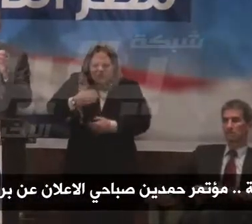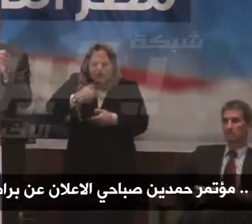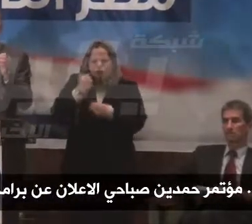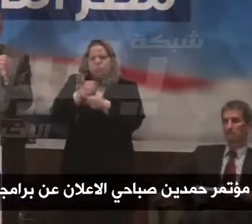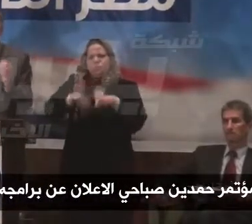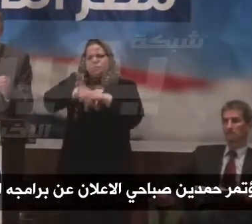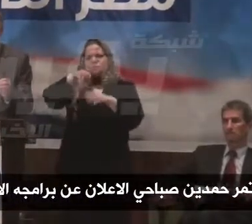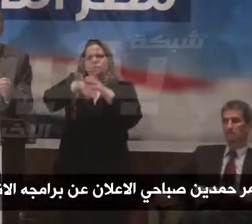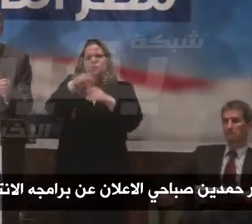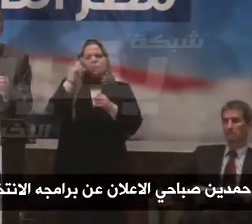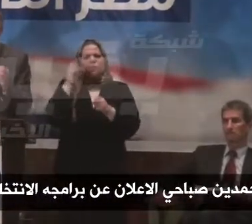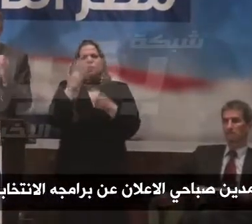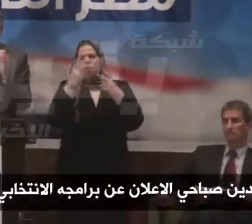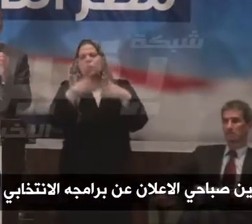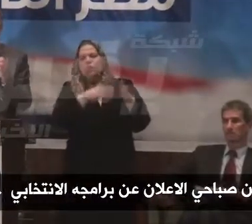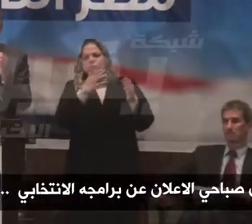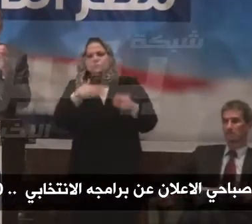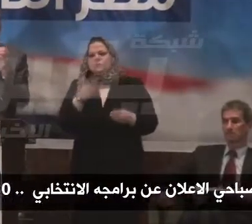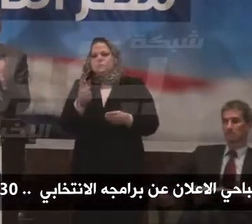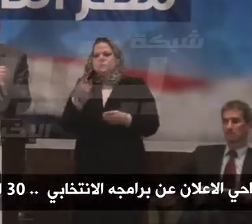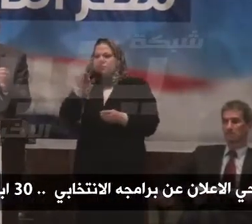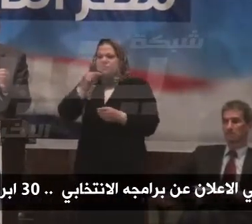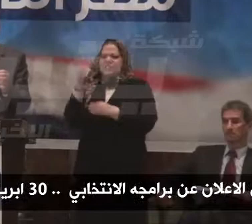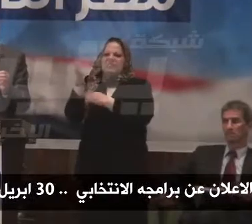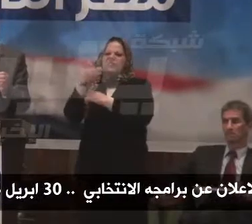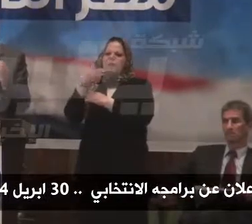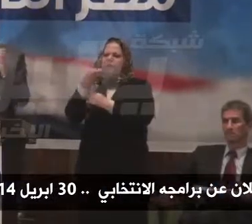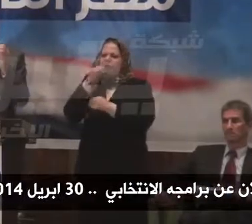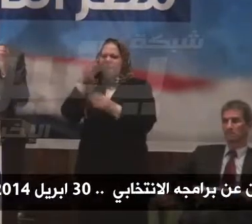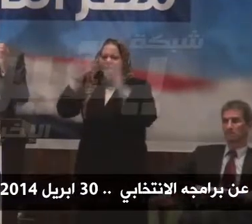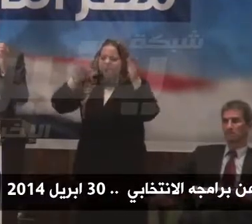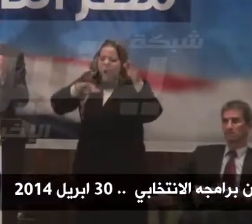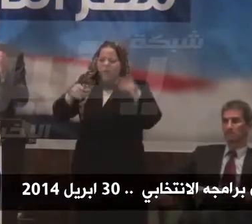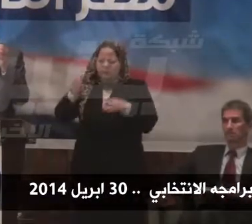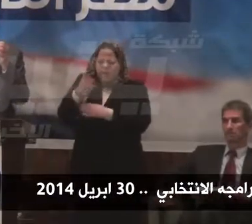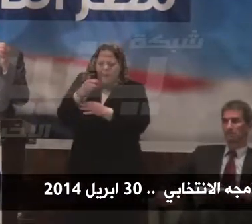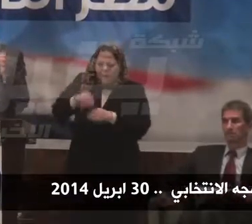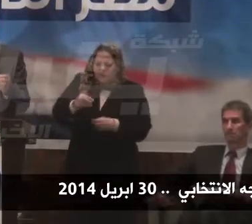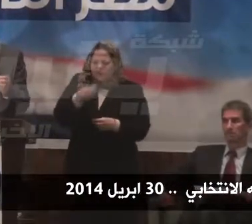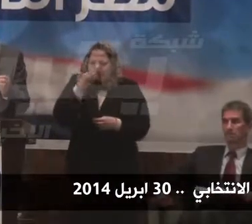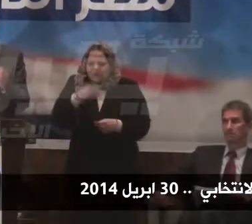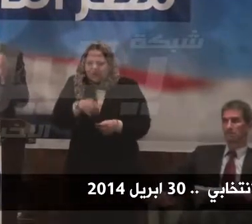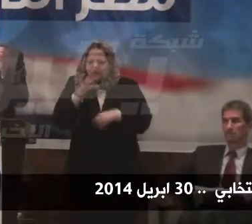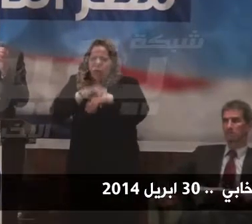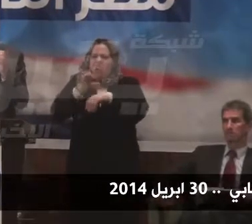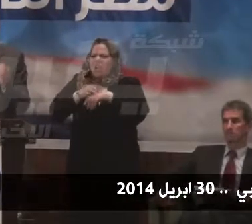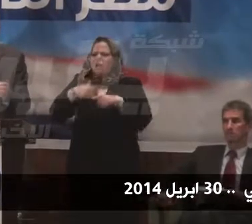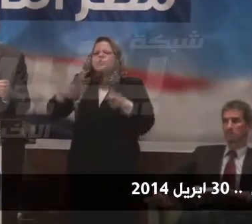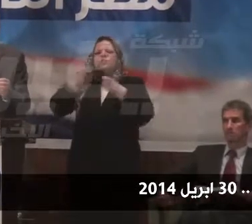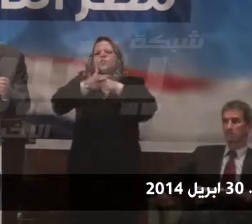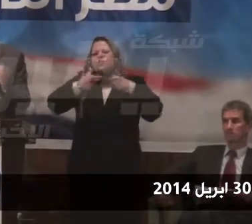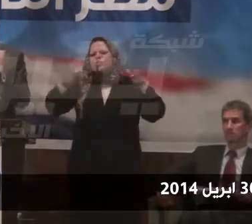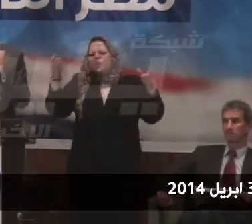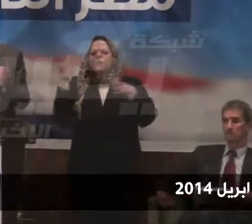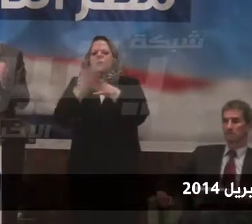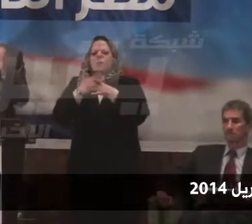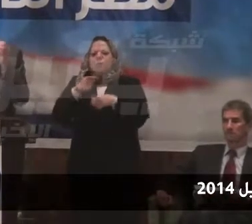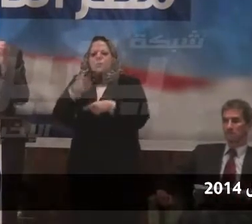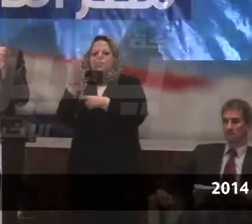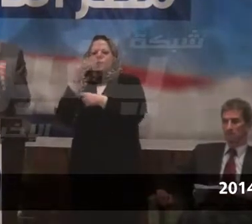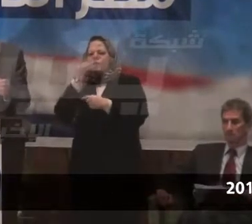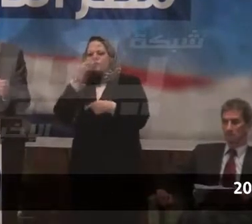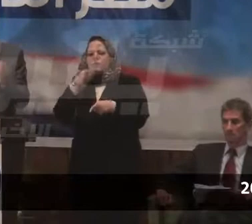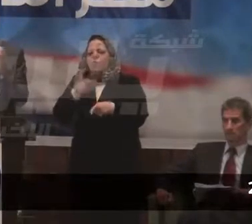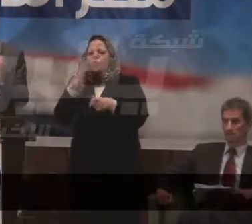بقى بالنسبة للأسماك اللي هي عاملة لنا كل الأمراض دي، احنا عندنا برنامج قوي جدا ومدروس بعناية. هل